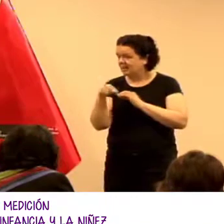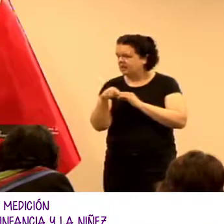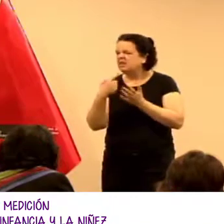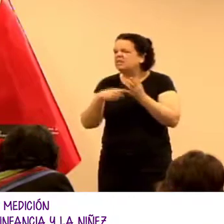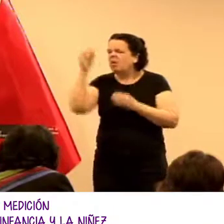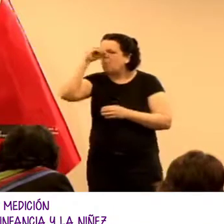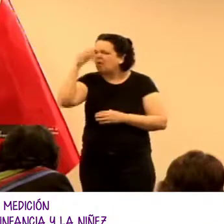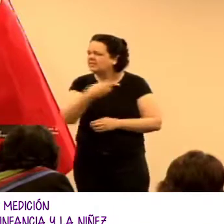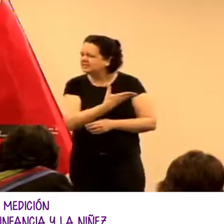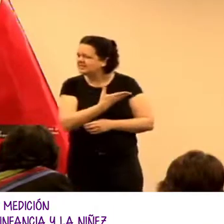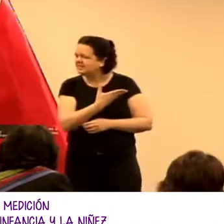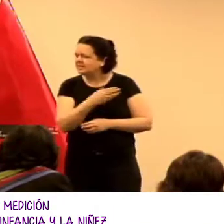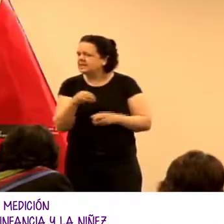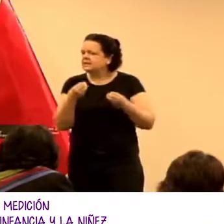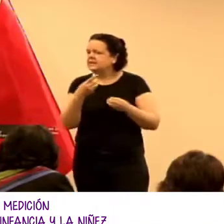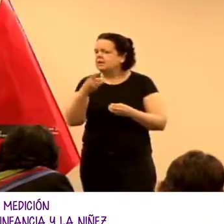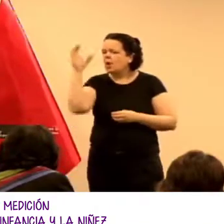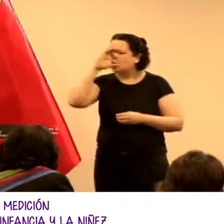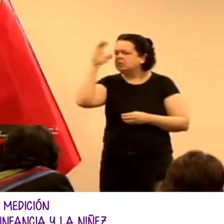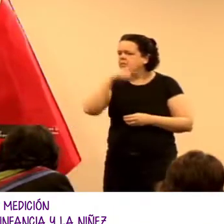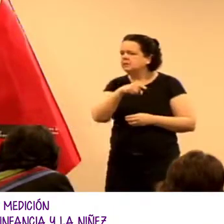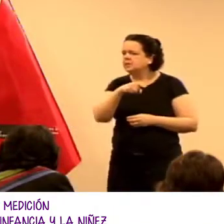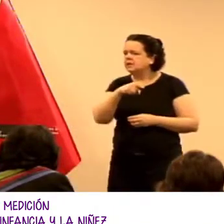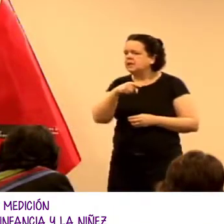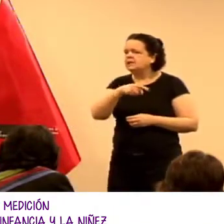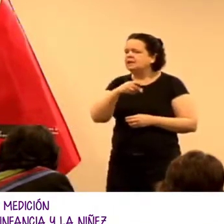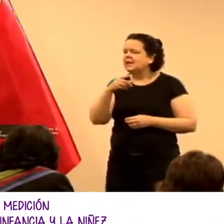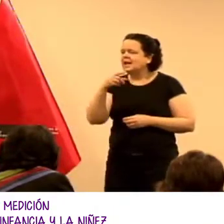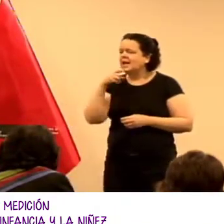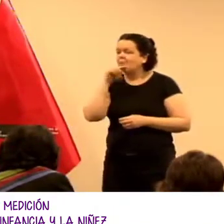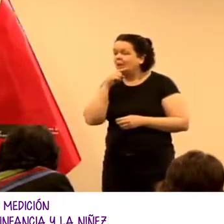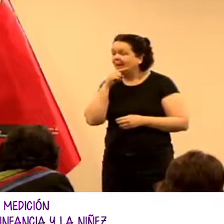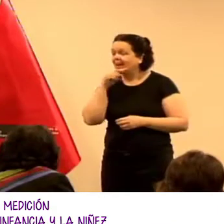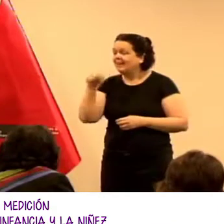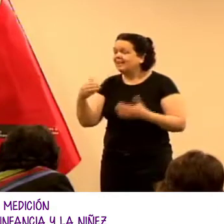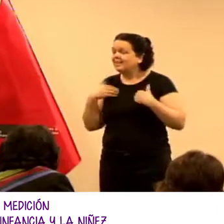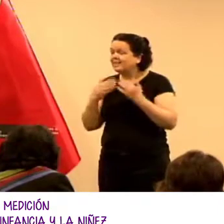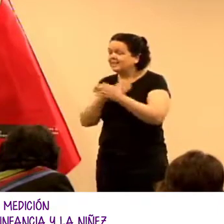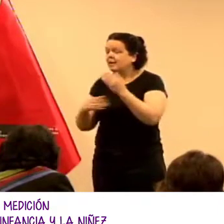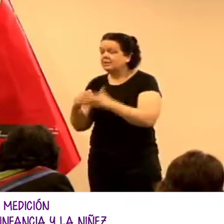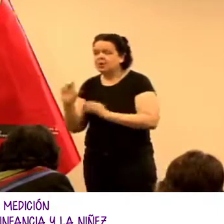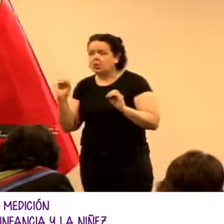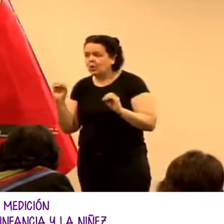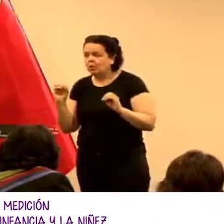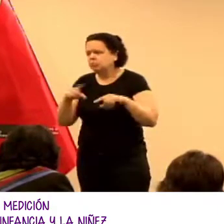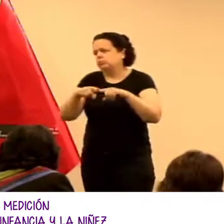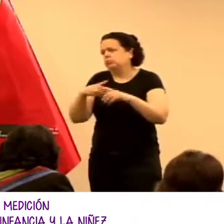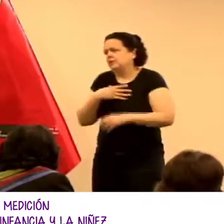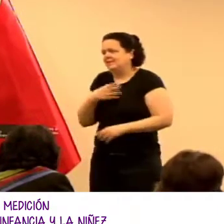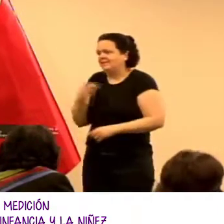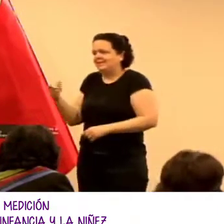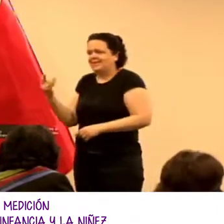¿qué opinaban ustedes sobre el concepto de si Rosa era o no una persona con discapacidad, dependiendo de si tuviera 18 o 80 años,